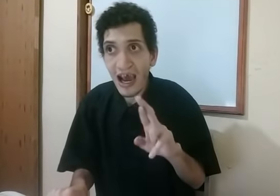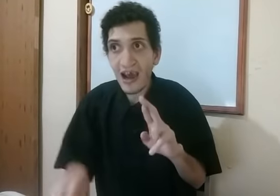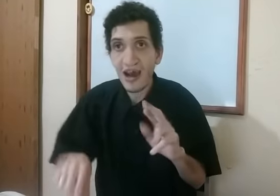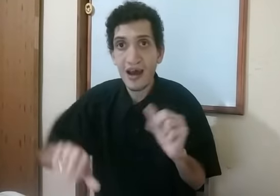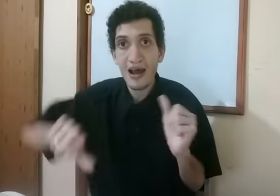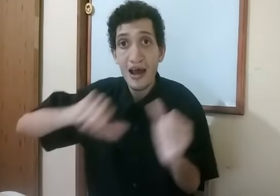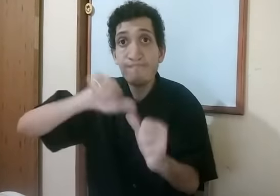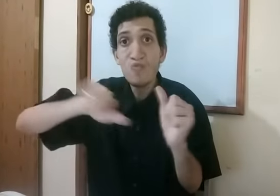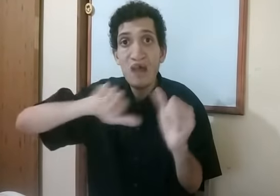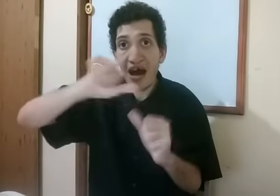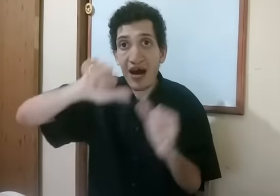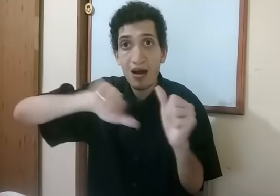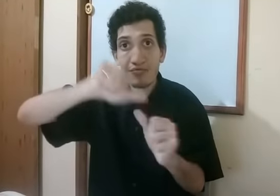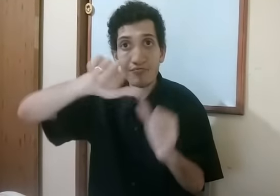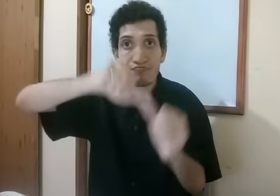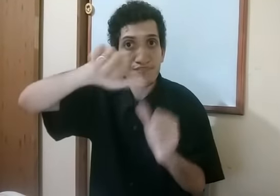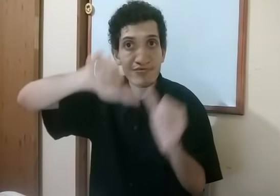Modificar é mudar.